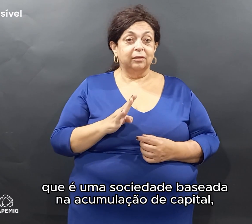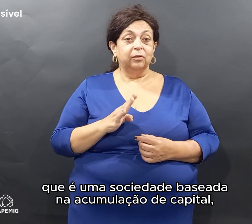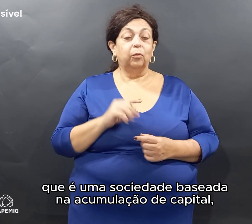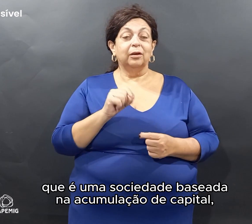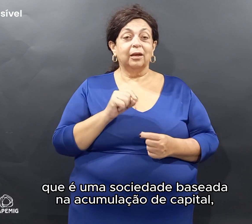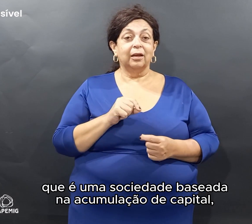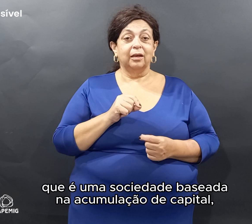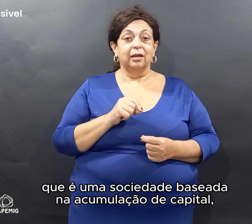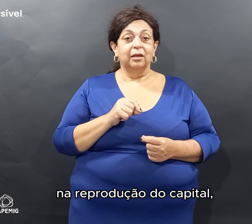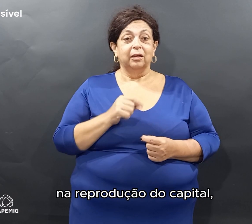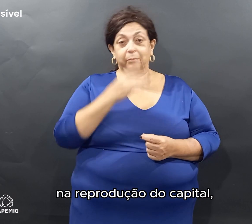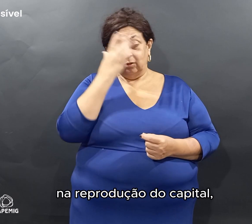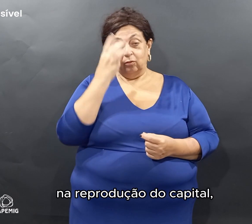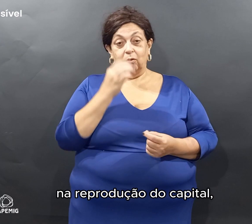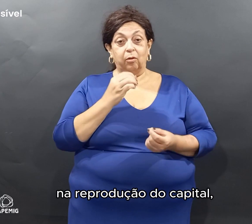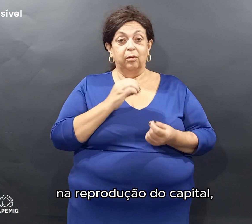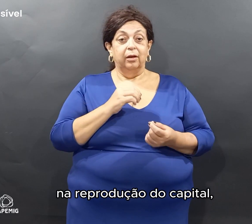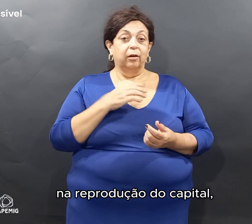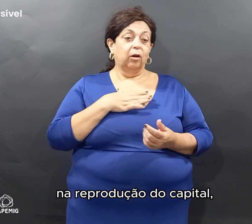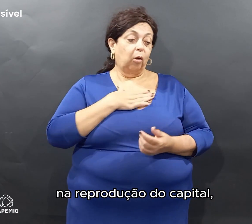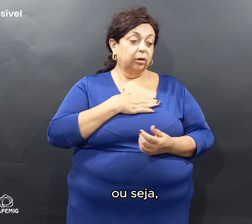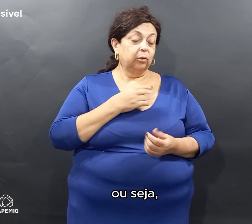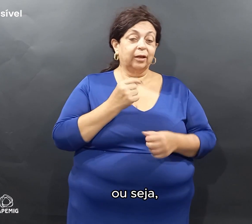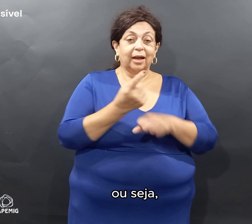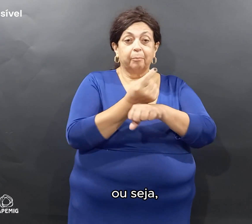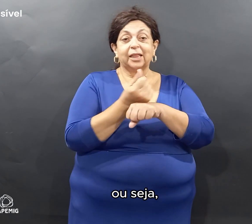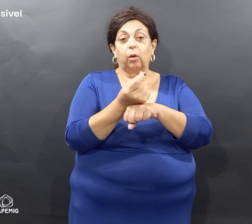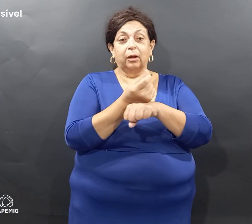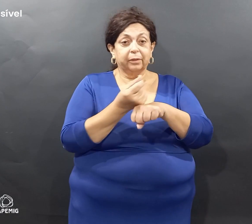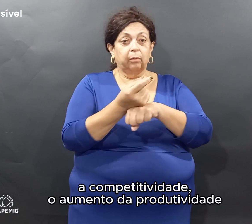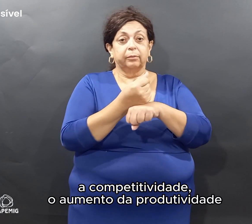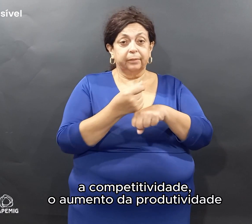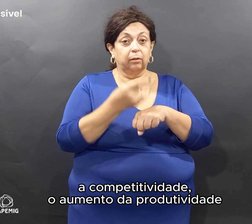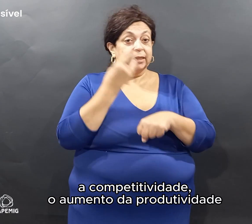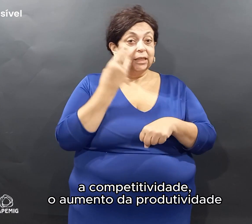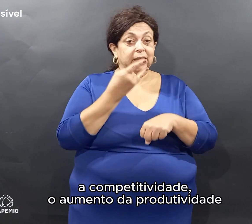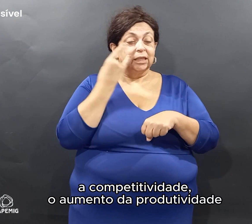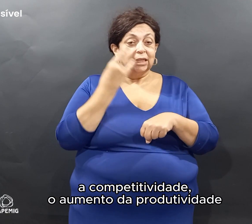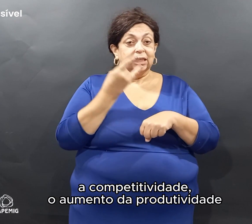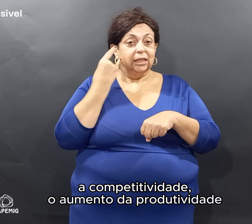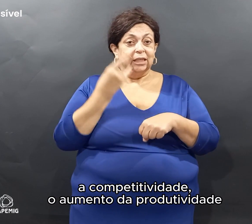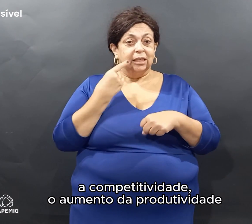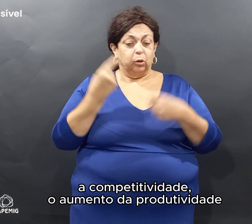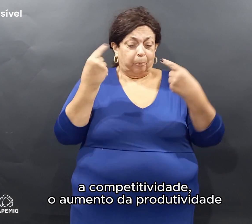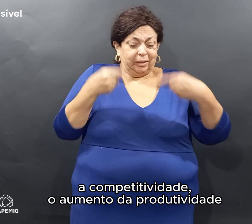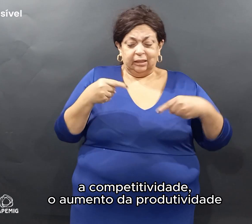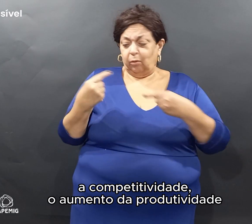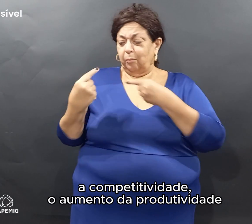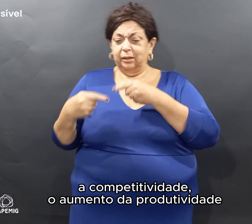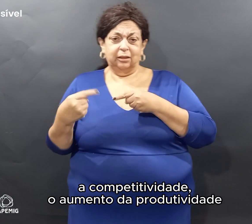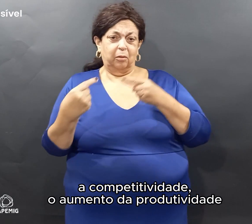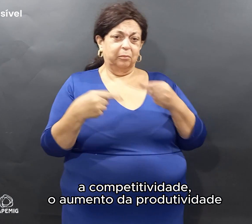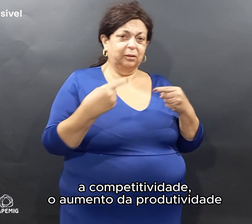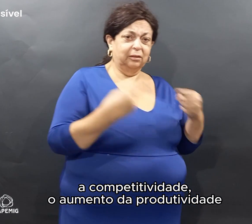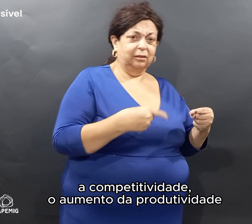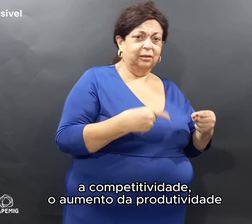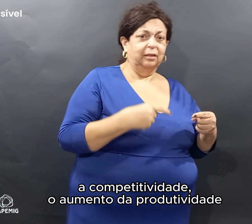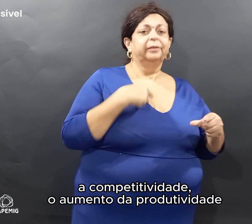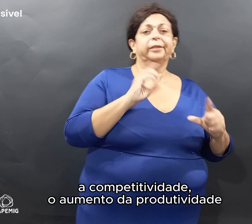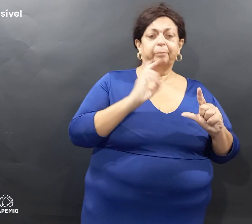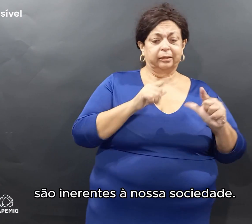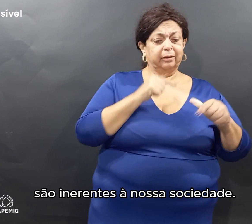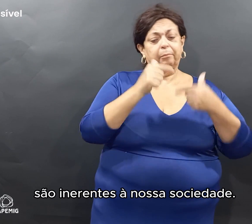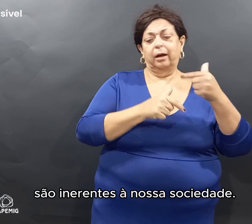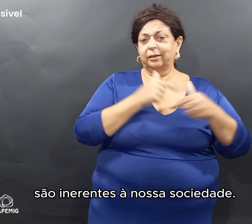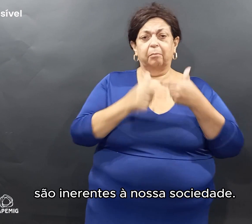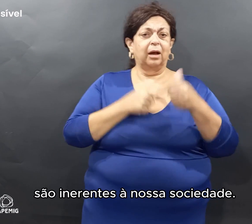acumulação de capital, na reprodução do capital, ou seja, a competitividade, o aumento da